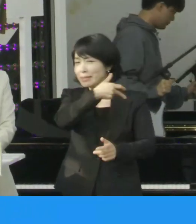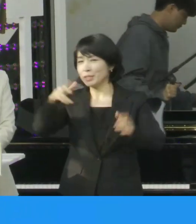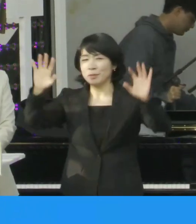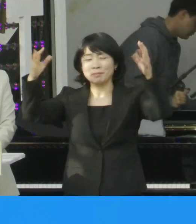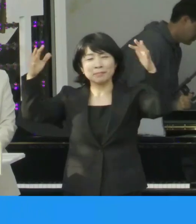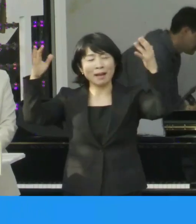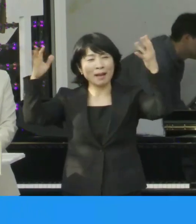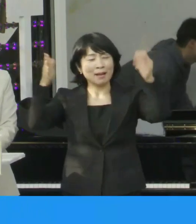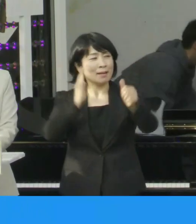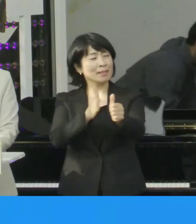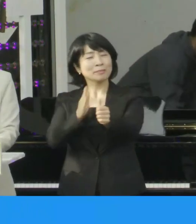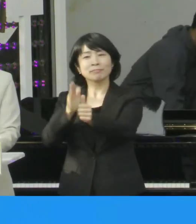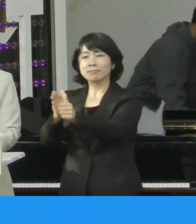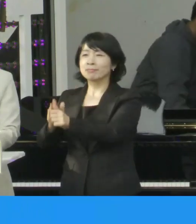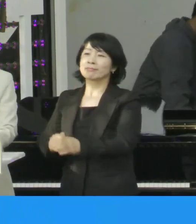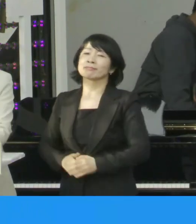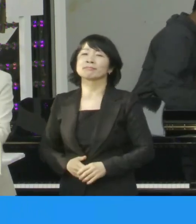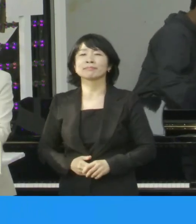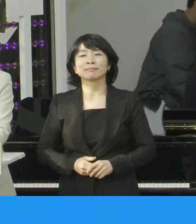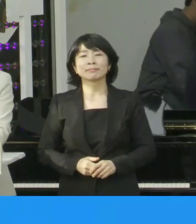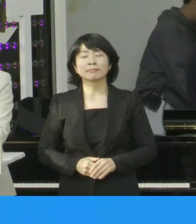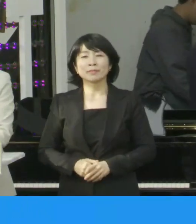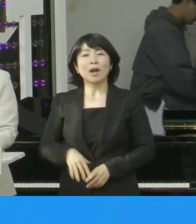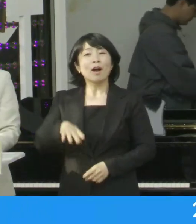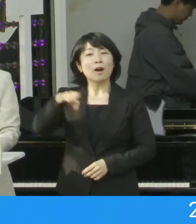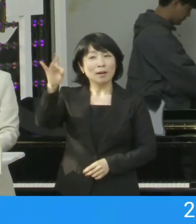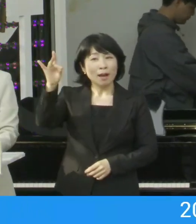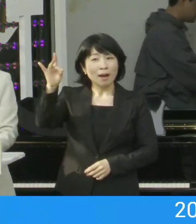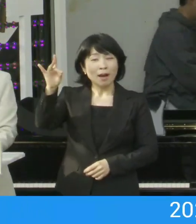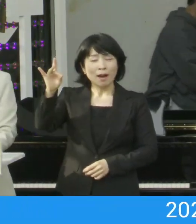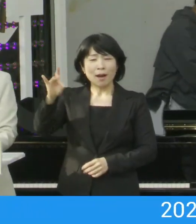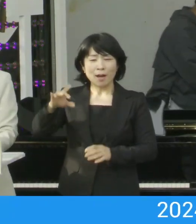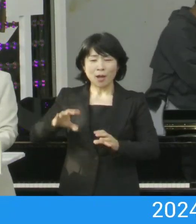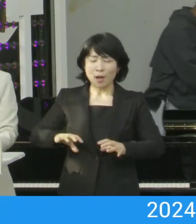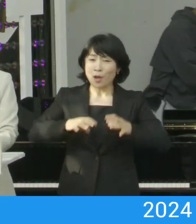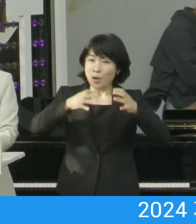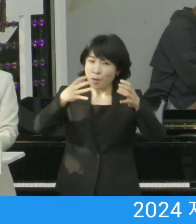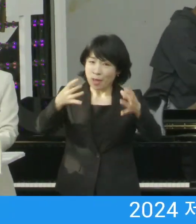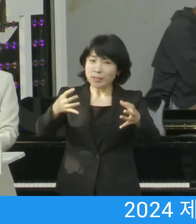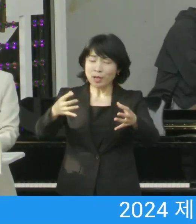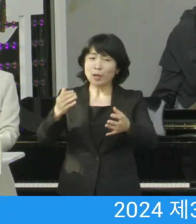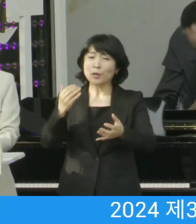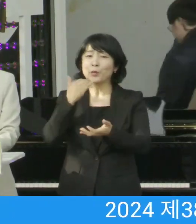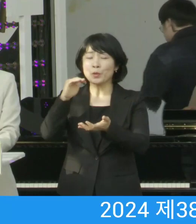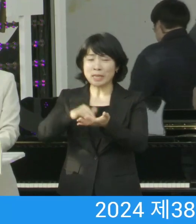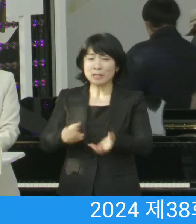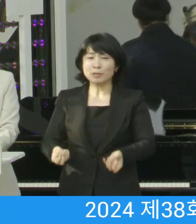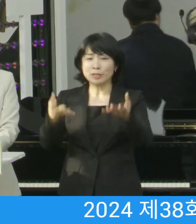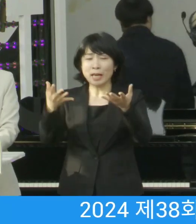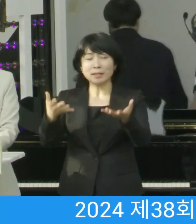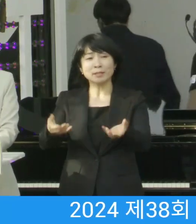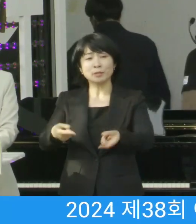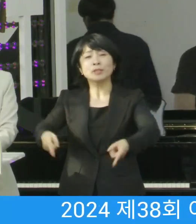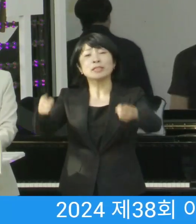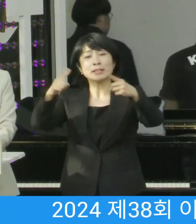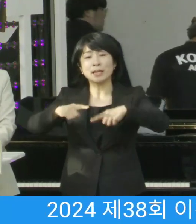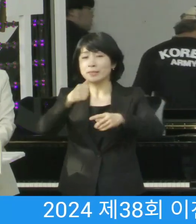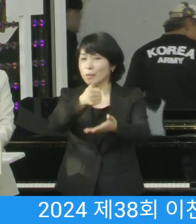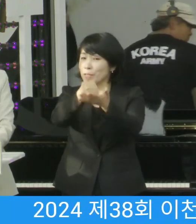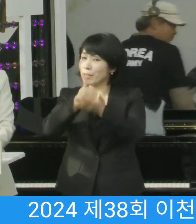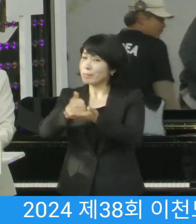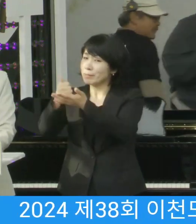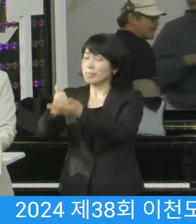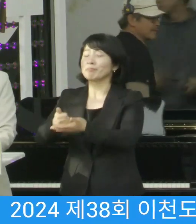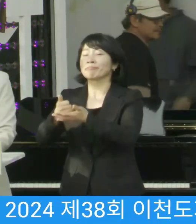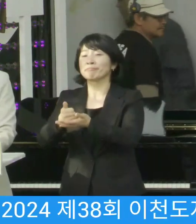환영의 박수 부탁드리겠습니다. 먼저 해외 교류 도시에서 도자기 축제를 축하해 주시기 위해서 참석해 주신